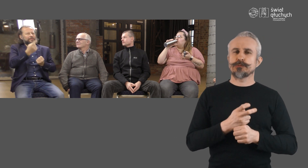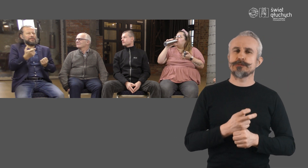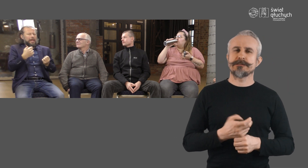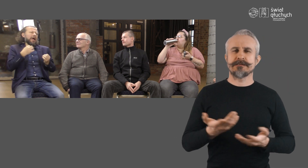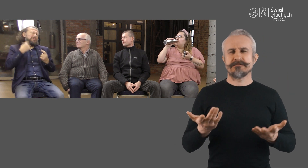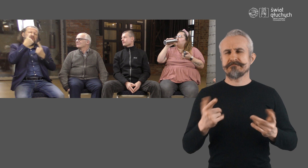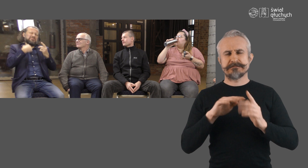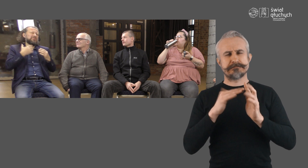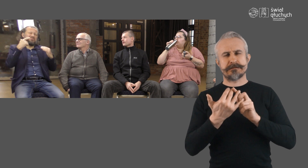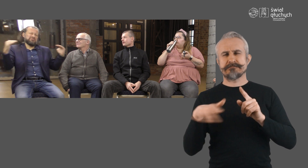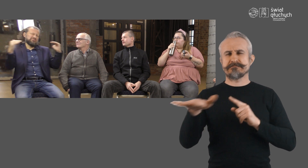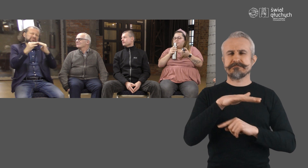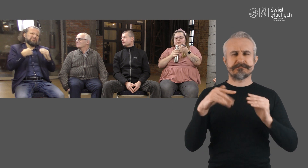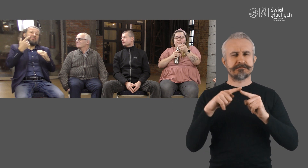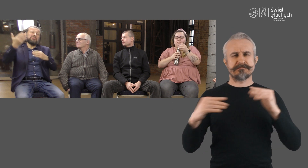Czujemy porównanie takie.